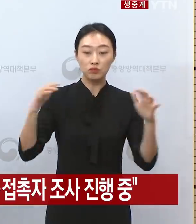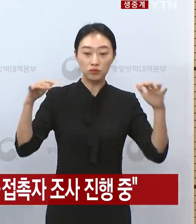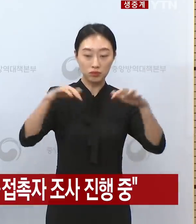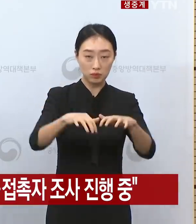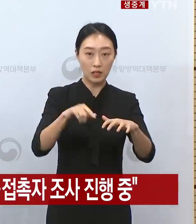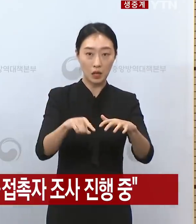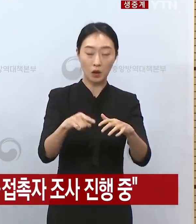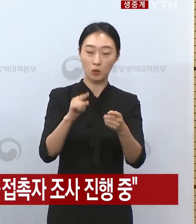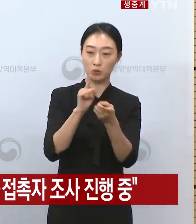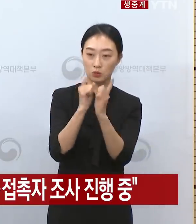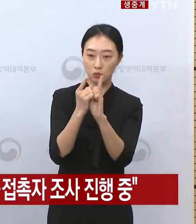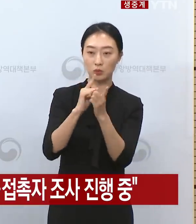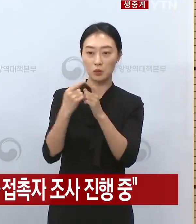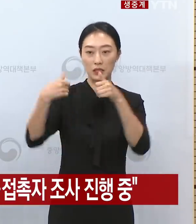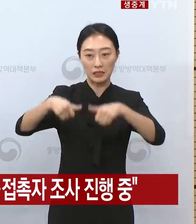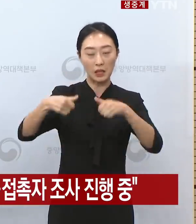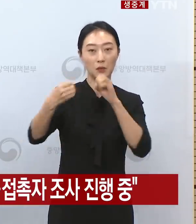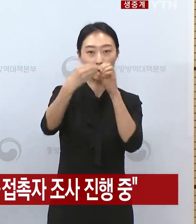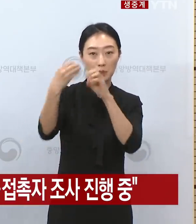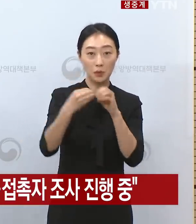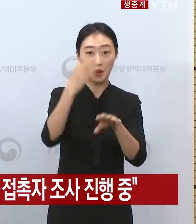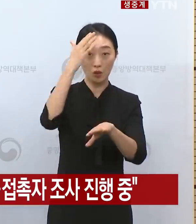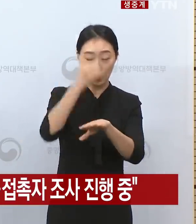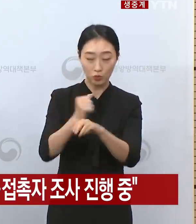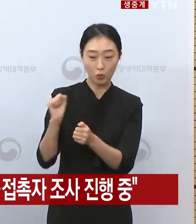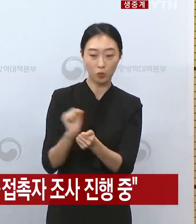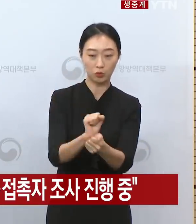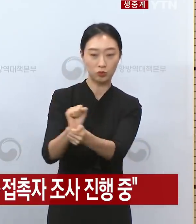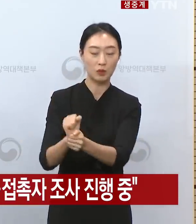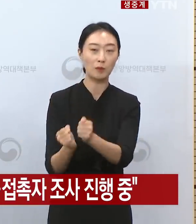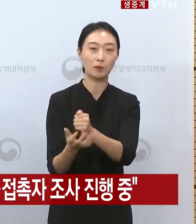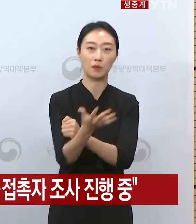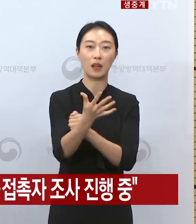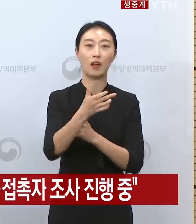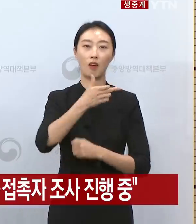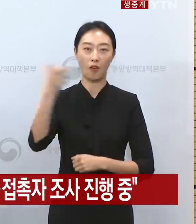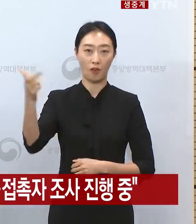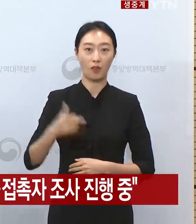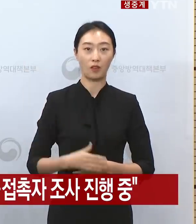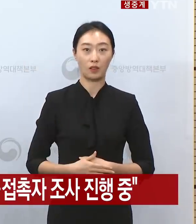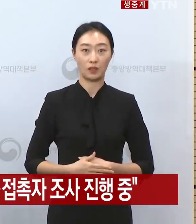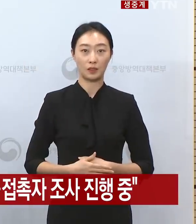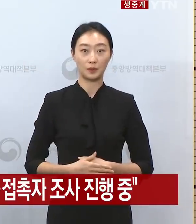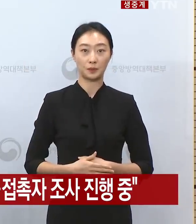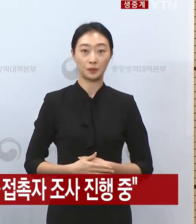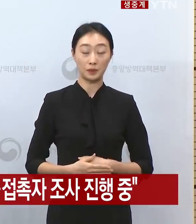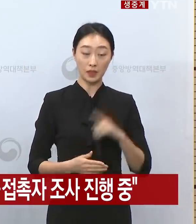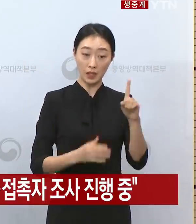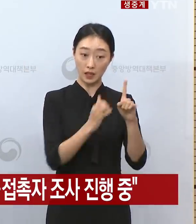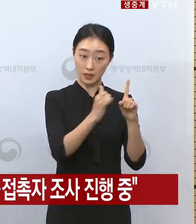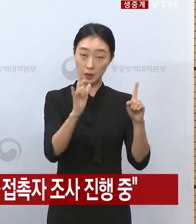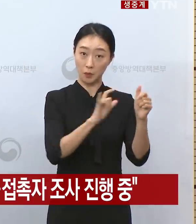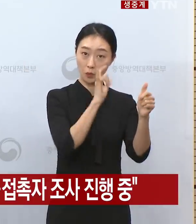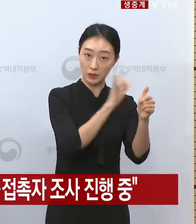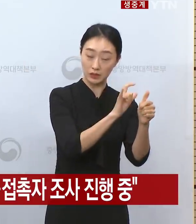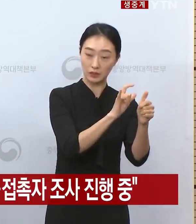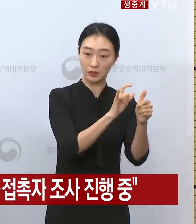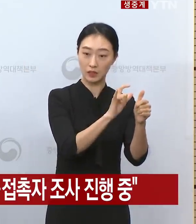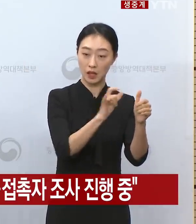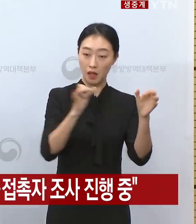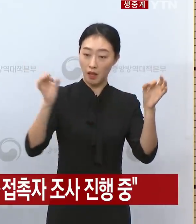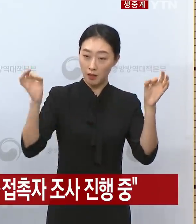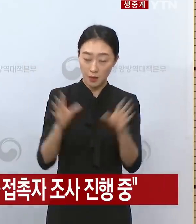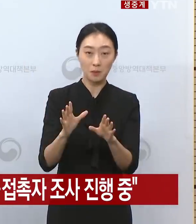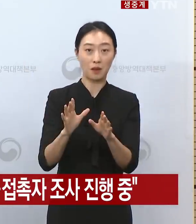접촉이 발생하여 확진자의 발생 규모가 큰 편입니다. 즉, 한 명의 확진자가 단시간에